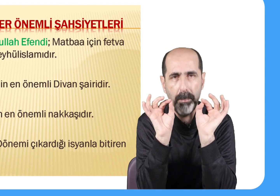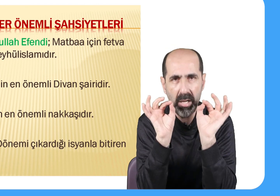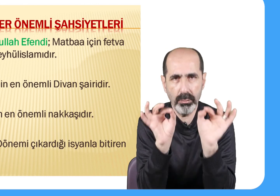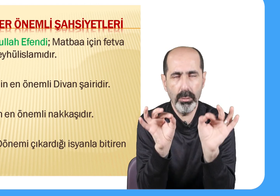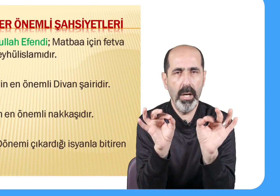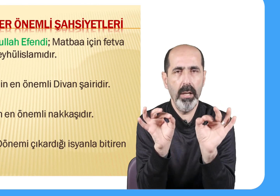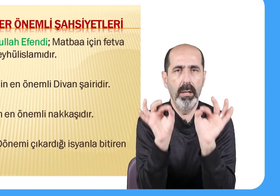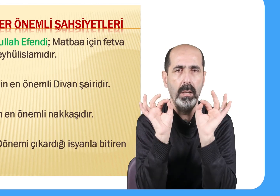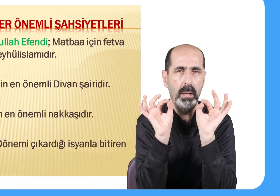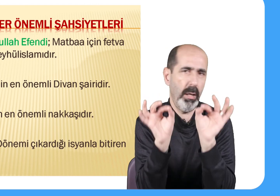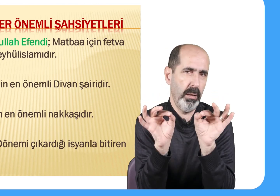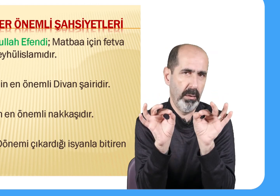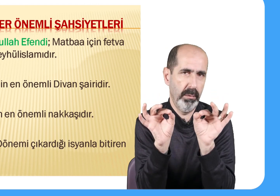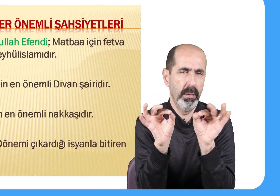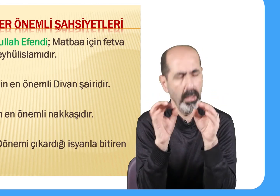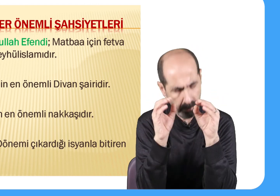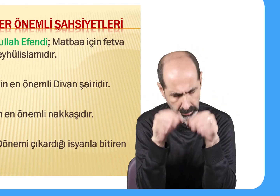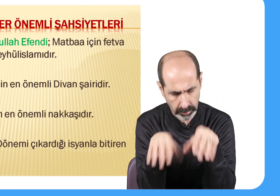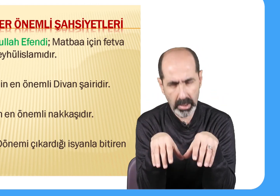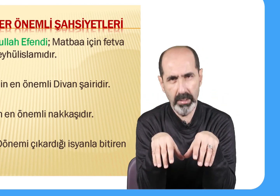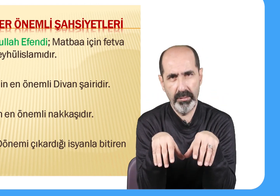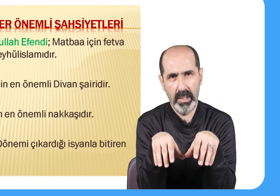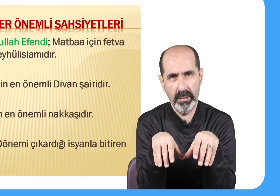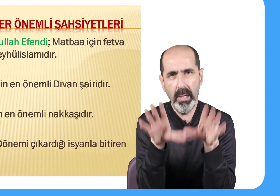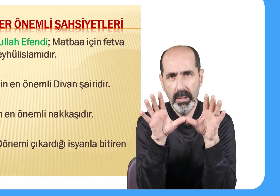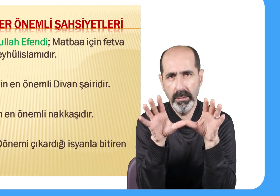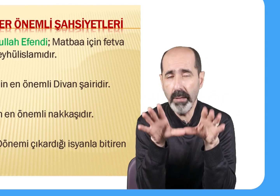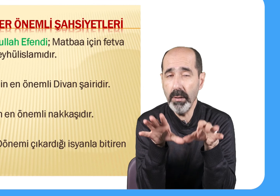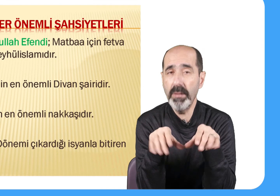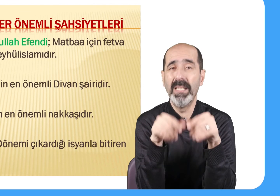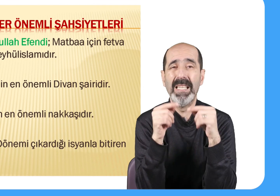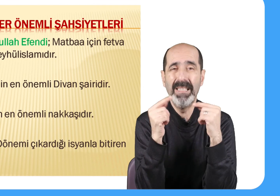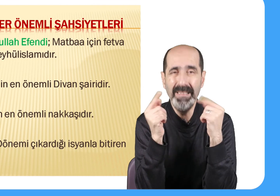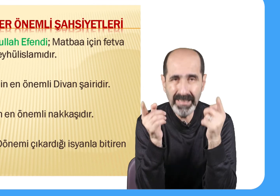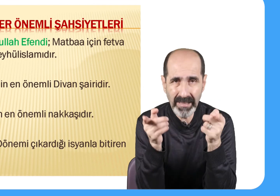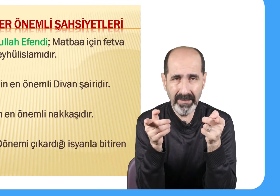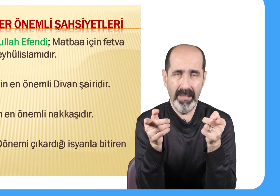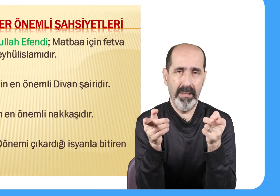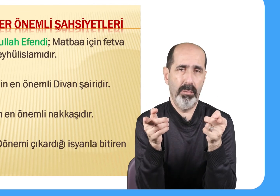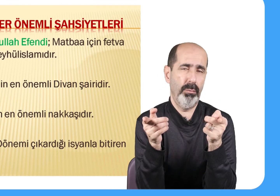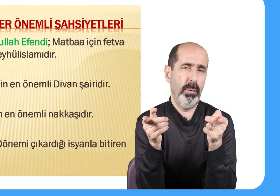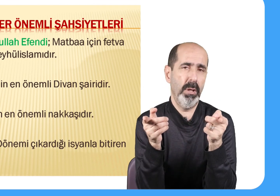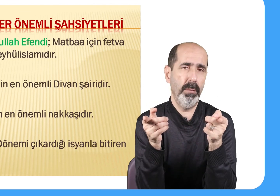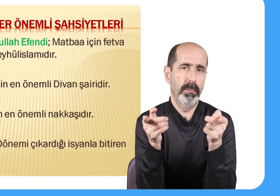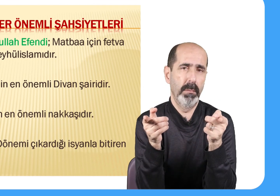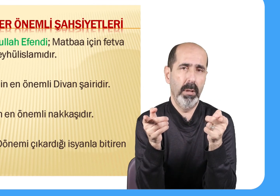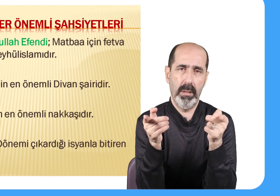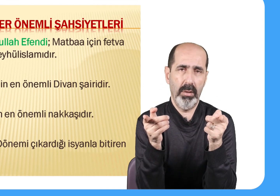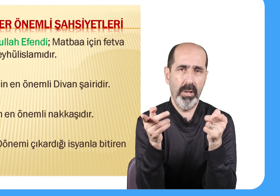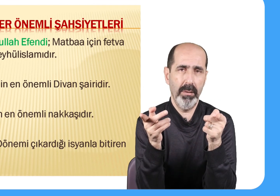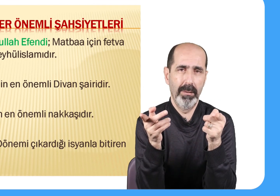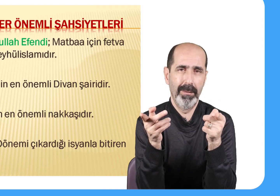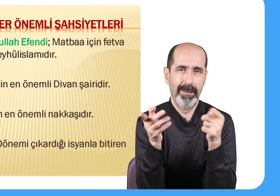kişi Patrona Halil Patrona Halil isyanıyla Devir Bitti Niye isyan etti onu söyleyelim